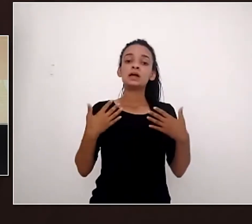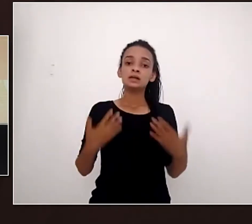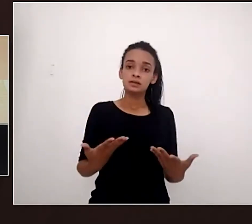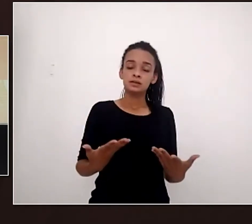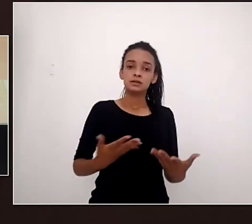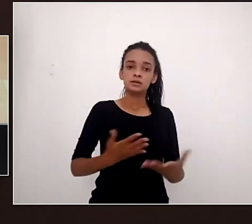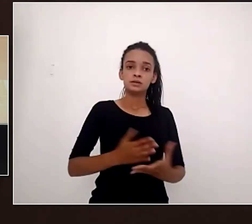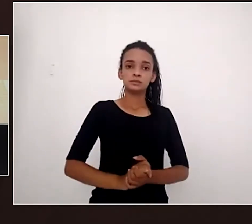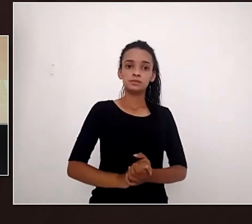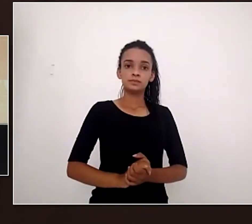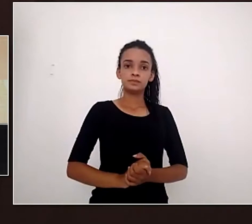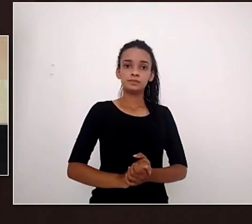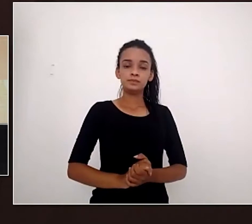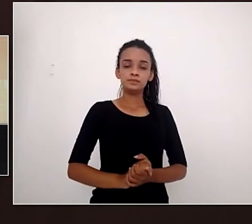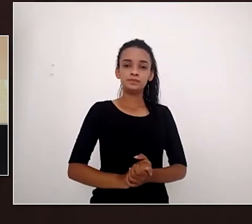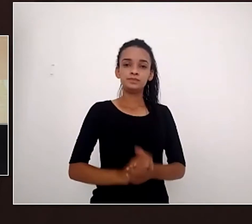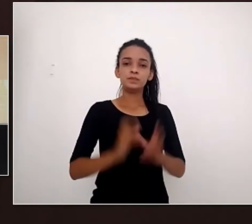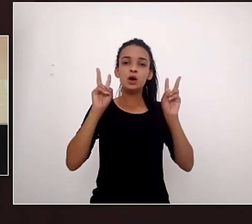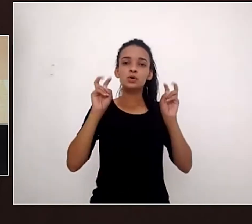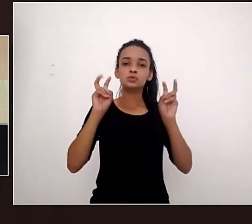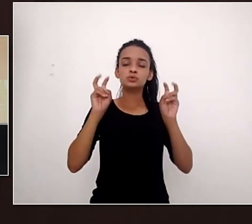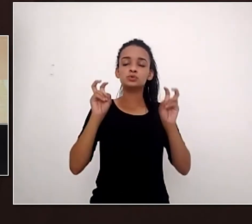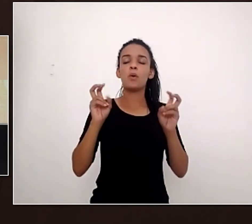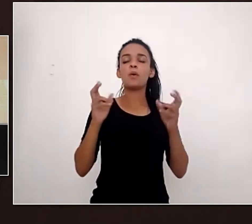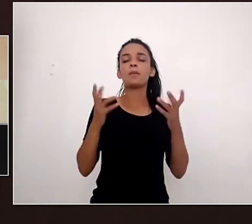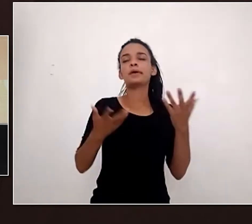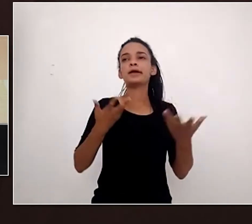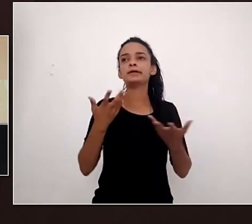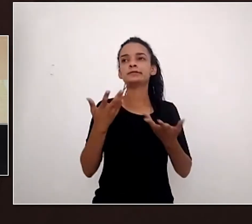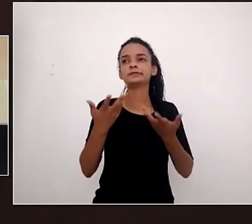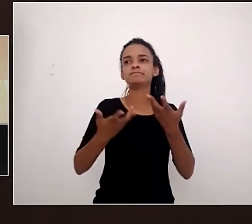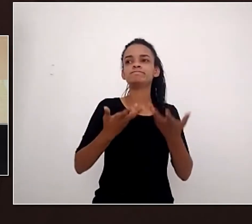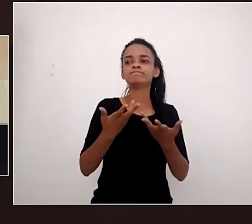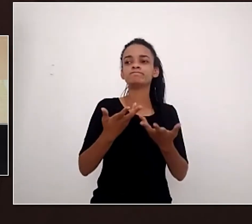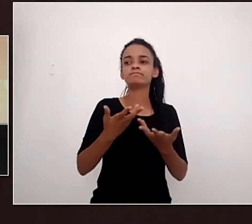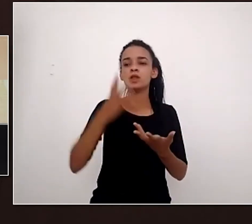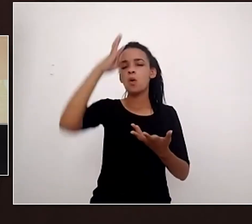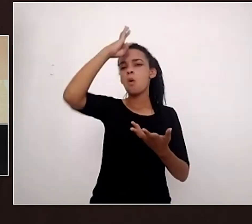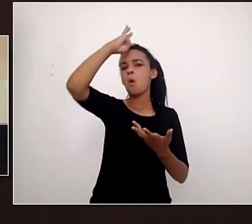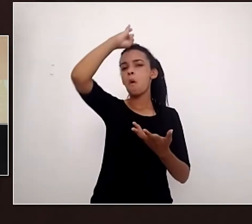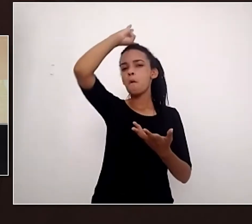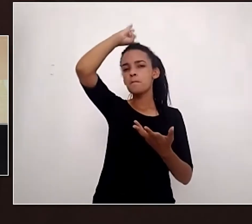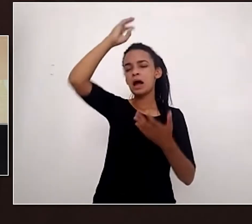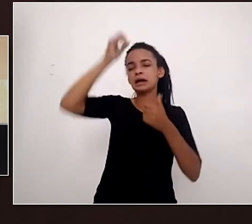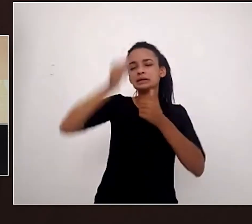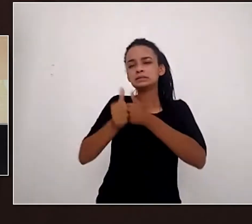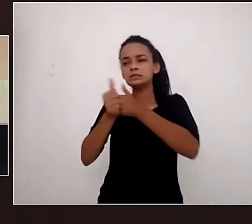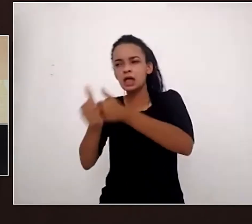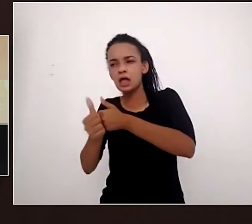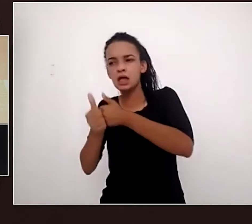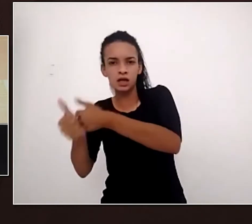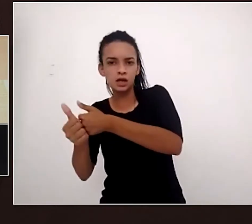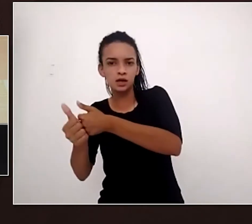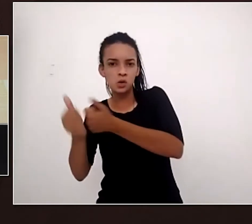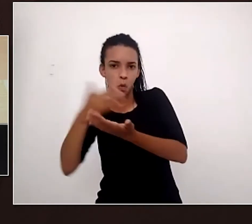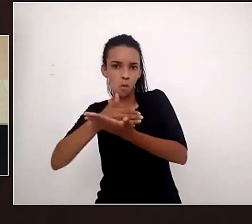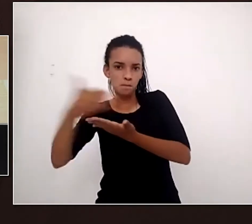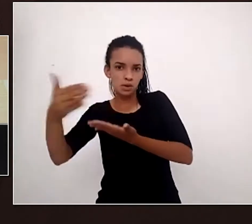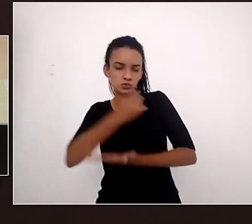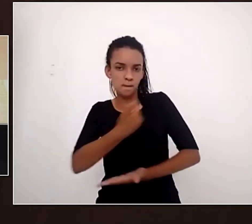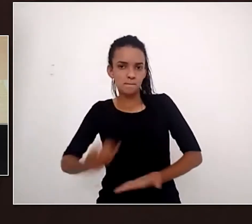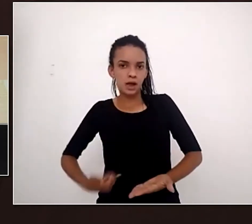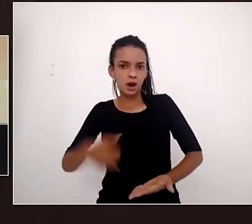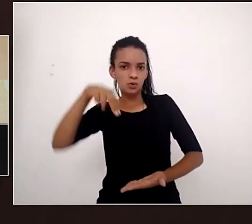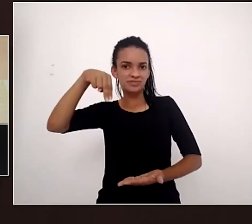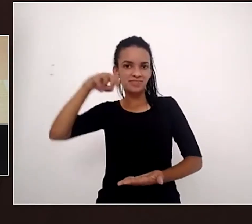à perseguição do Império Romano, começando por imperador Nero, tudo começou pelo incêndio